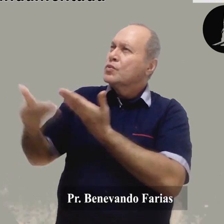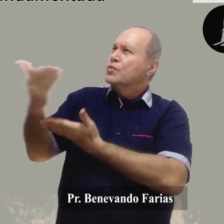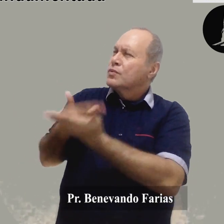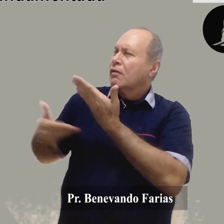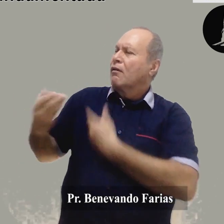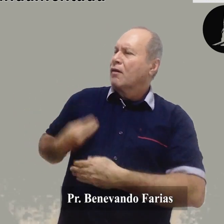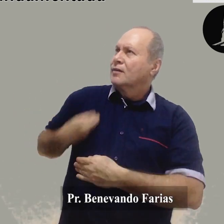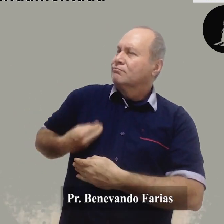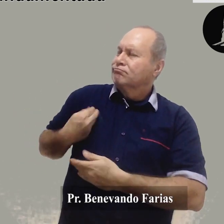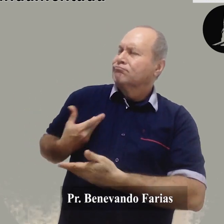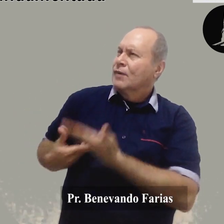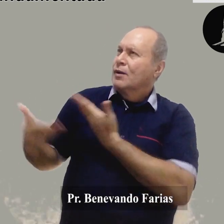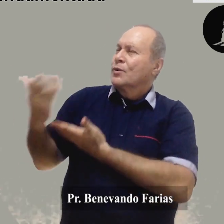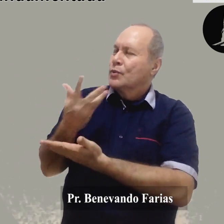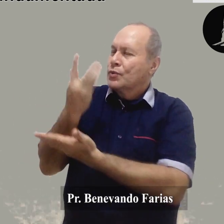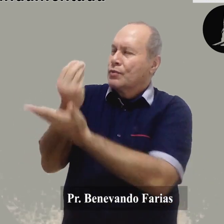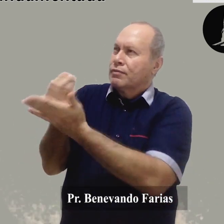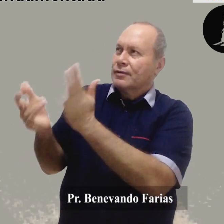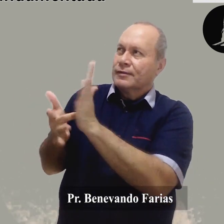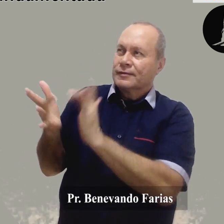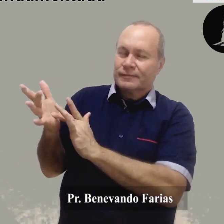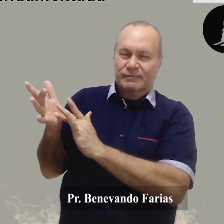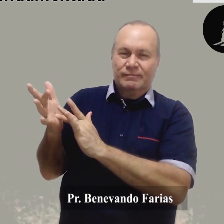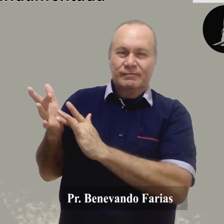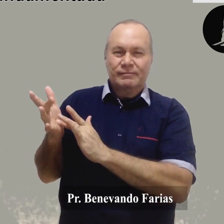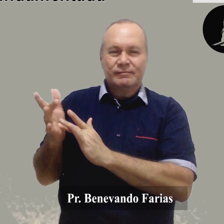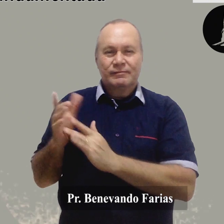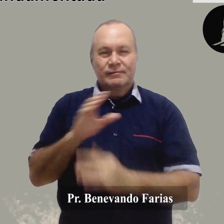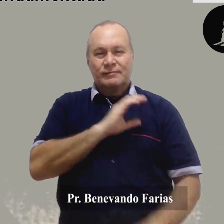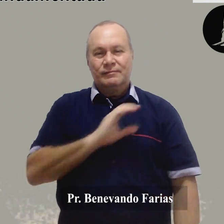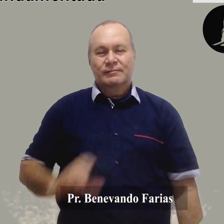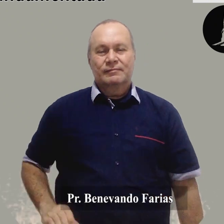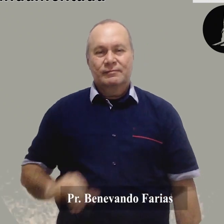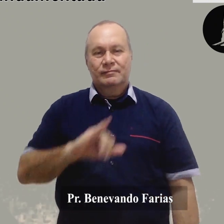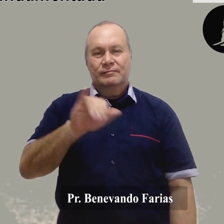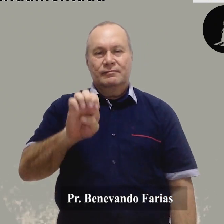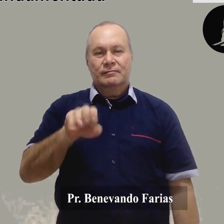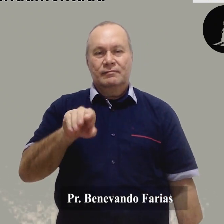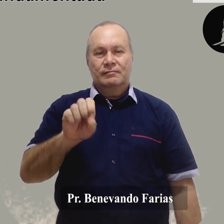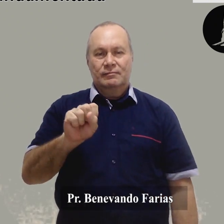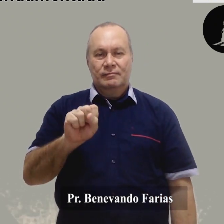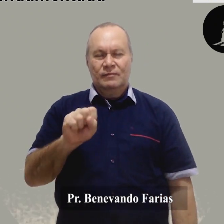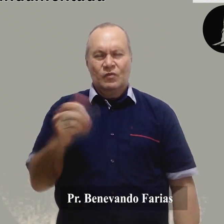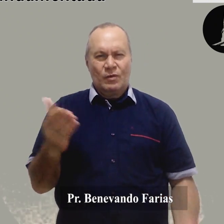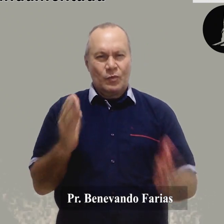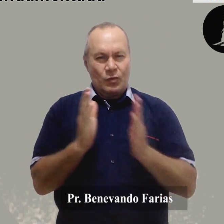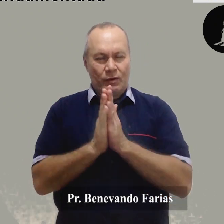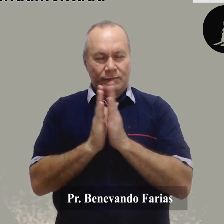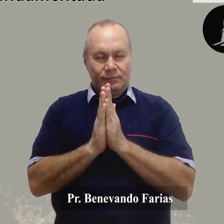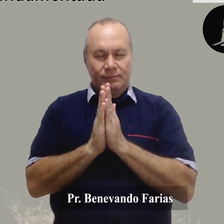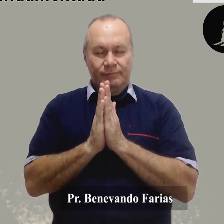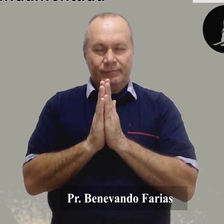Deus, a nossa vida, sobre este fundamento que se chama Jesus. Feche os seus